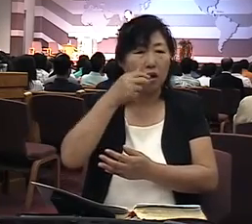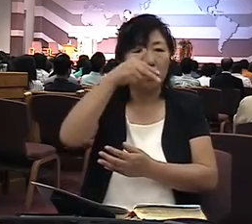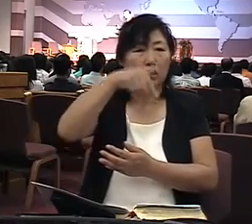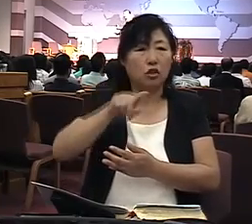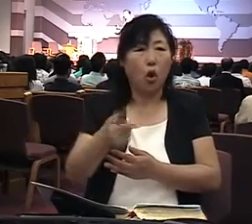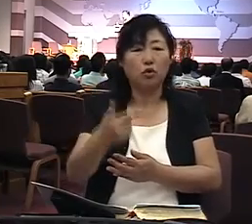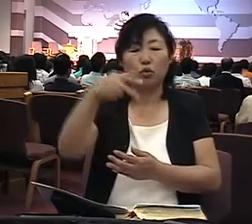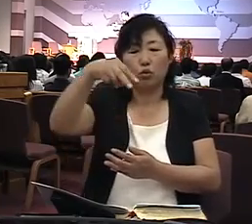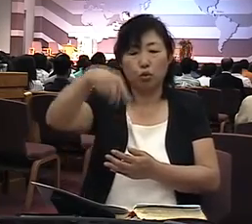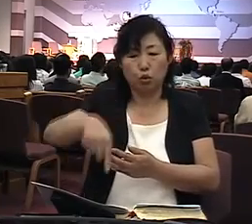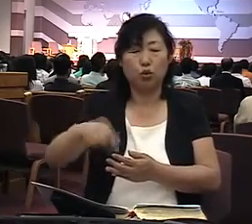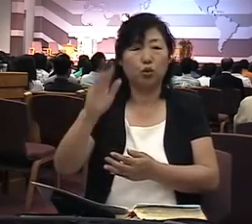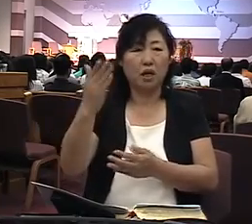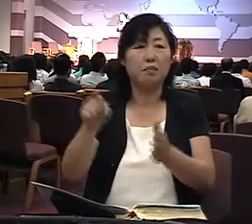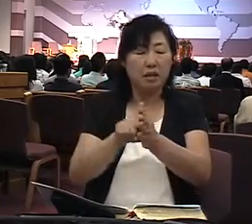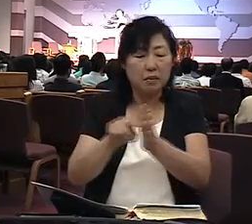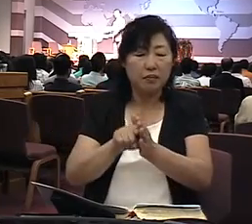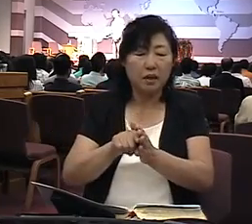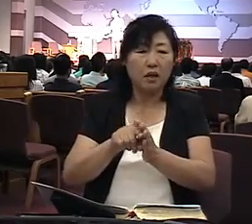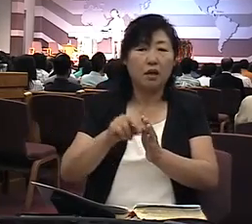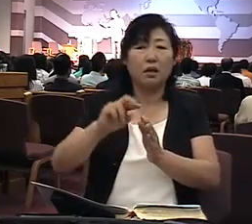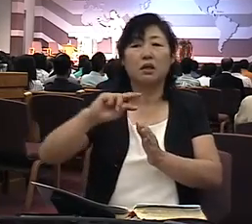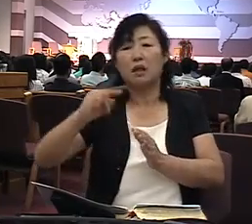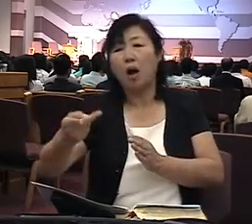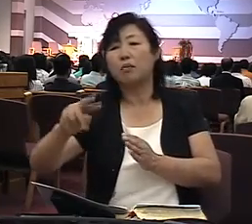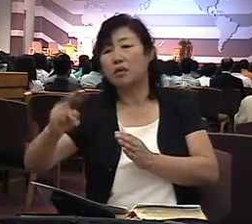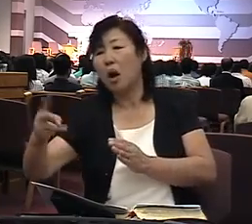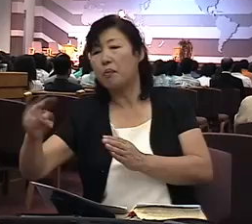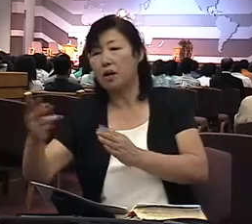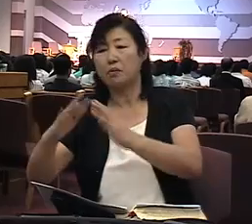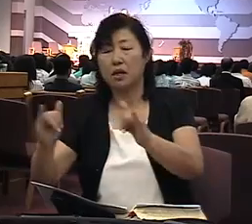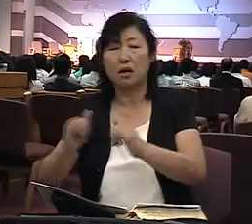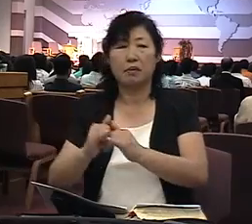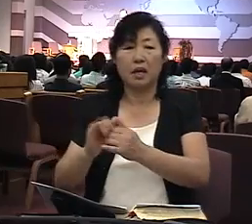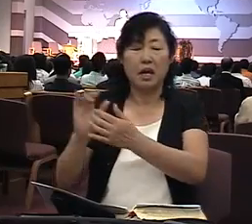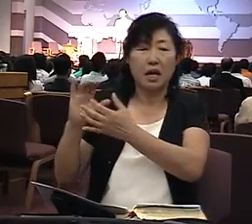믿음, 그들로 하여금 또 전수되는 믿음, 계속 이러한 사이클이